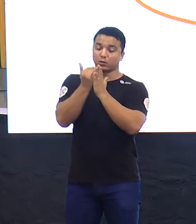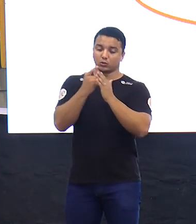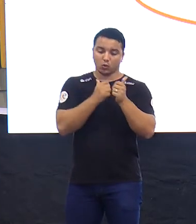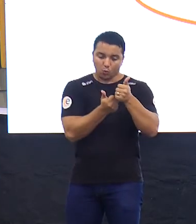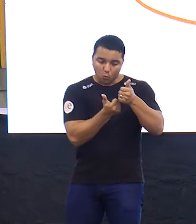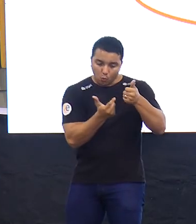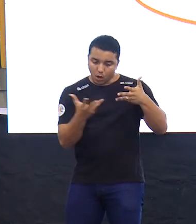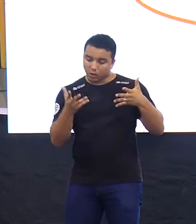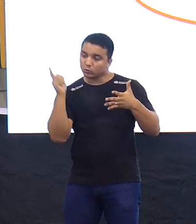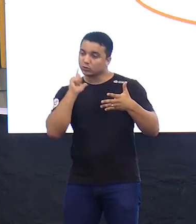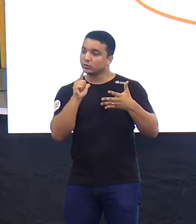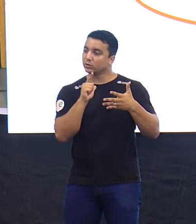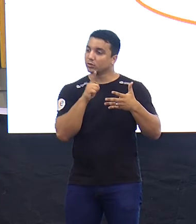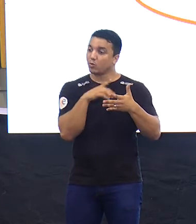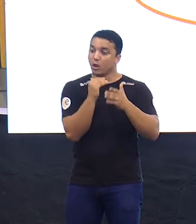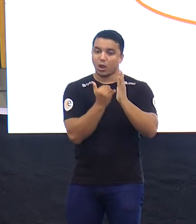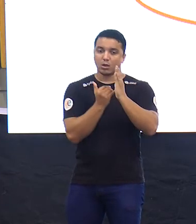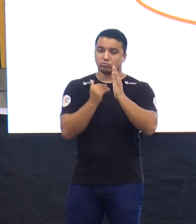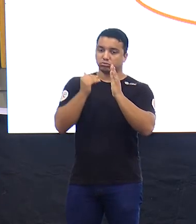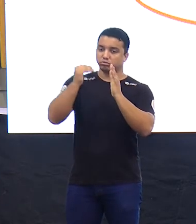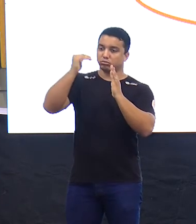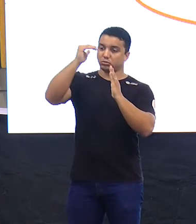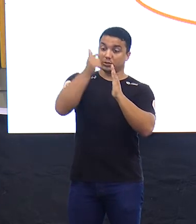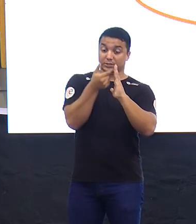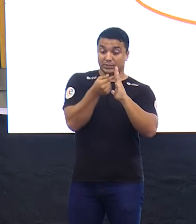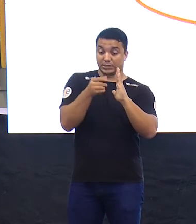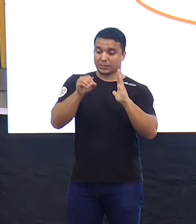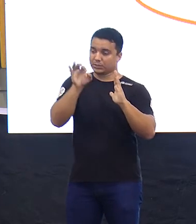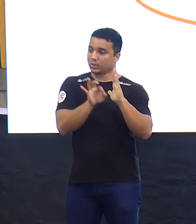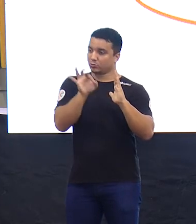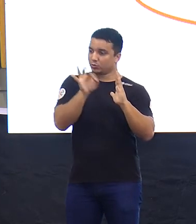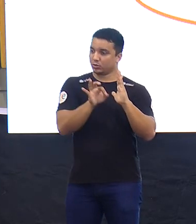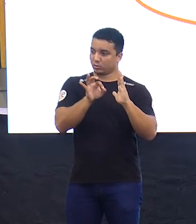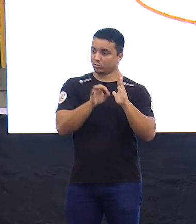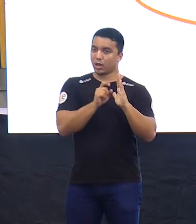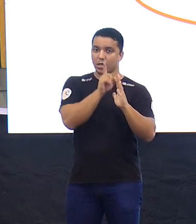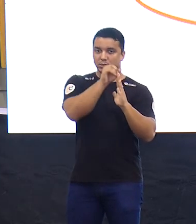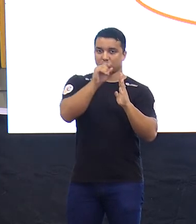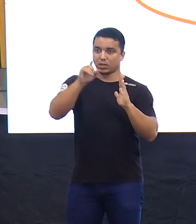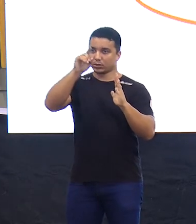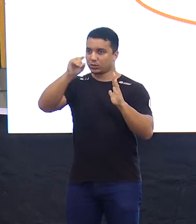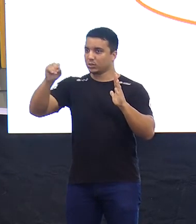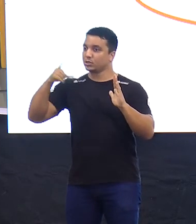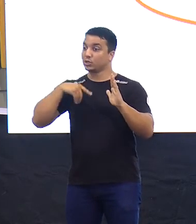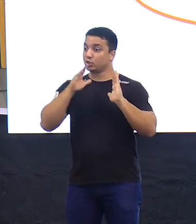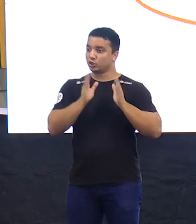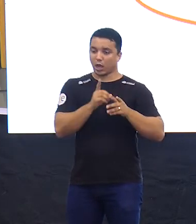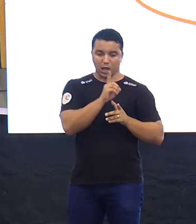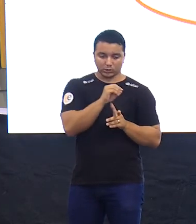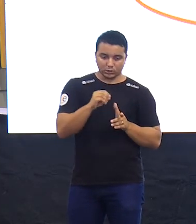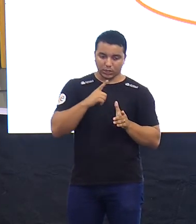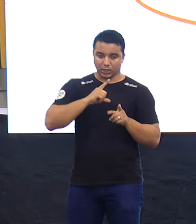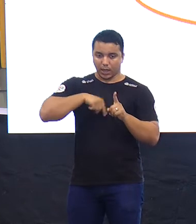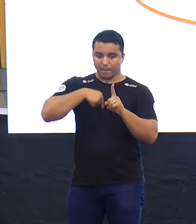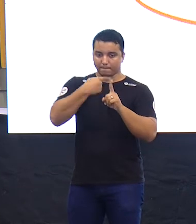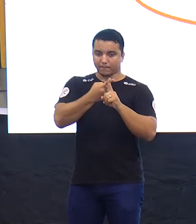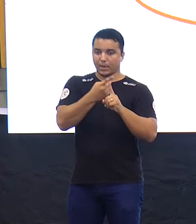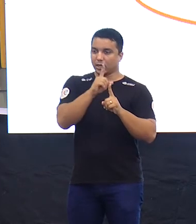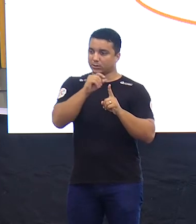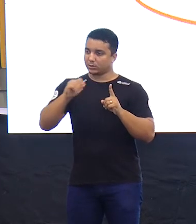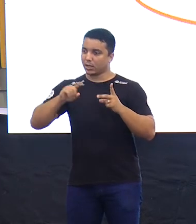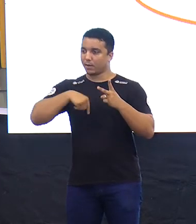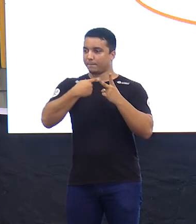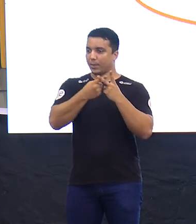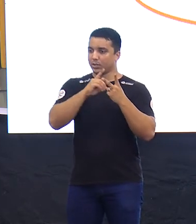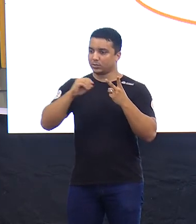ele aumentou. Ele cresceu 700 para cada 100. Porque ele já era 100 e ele